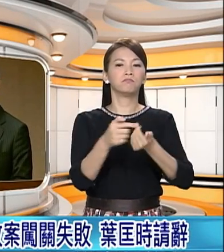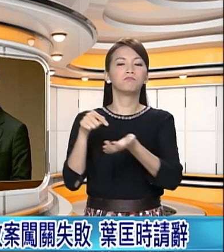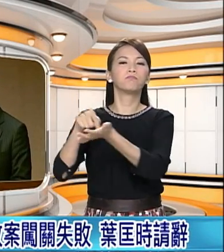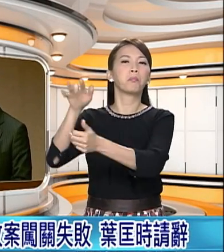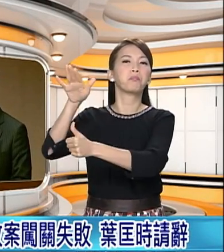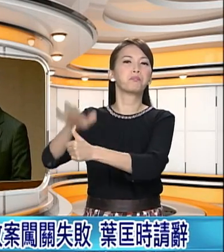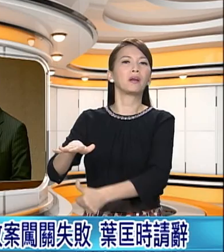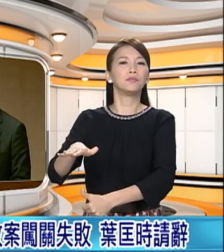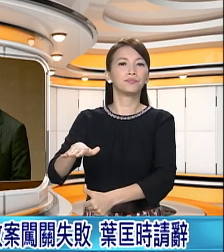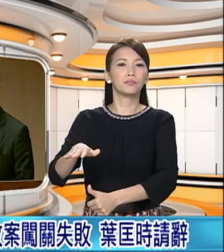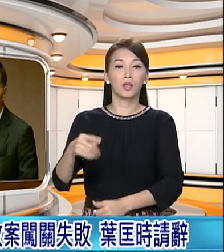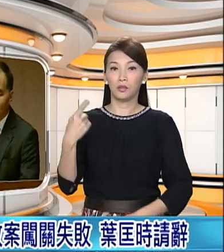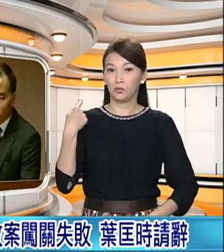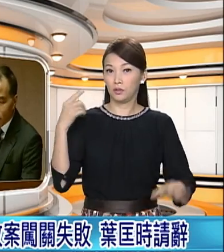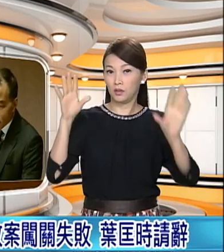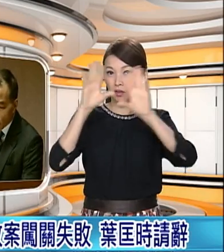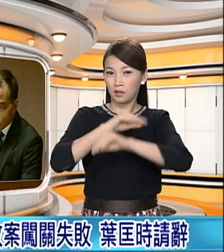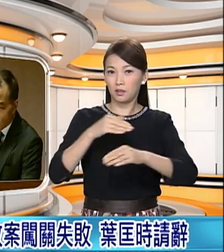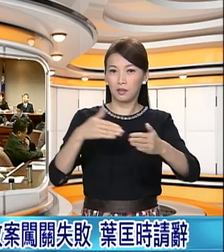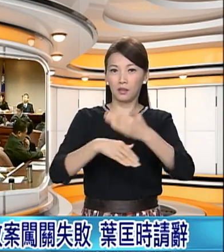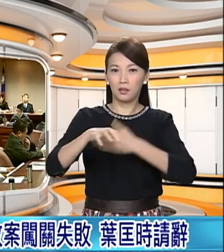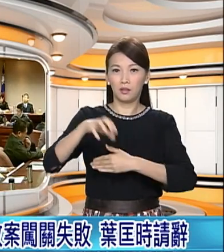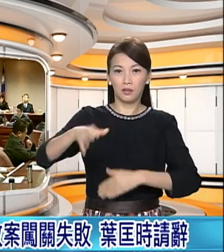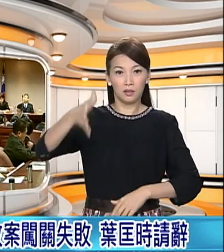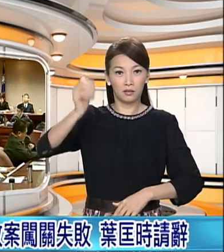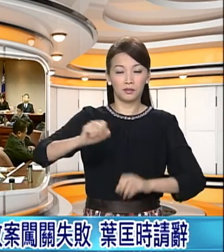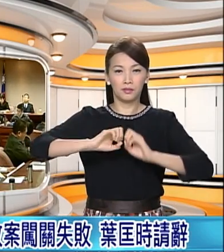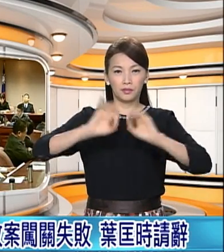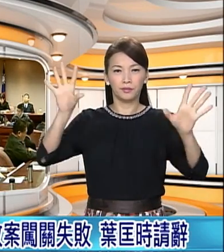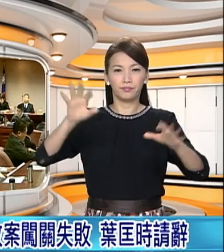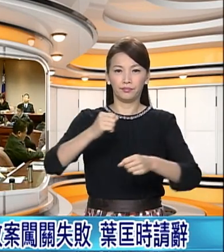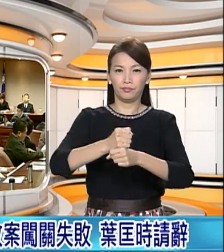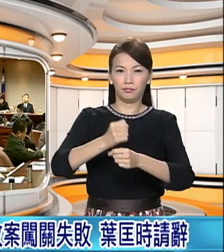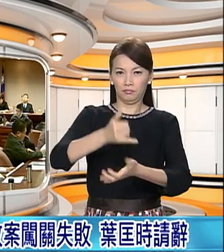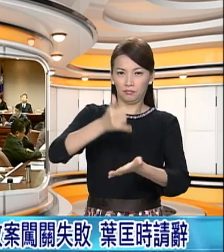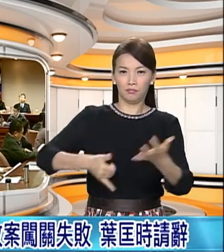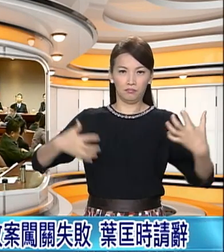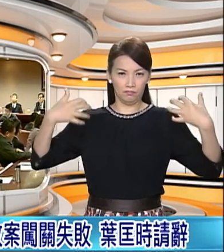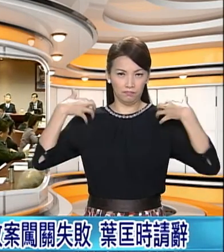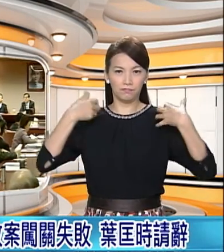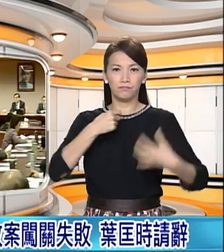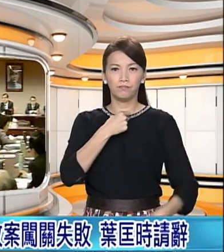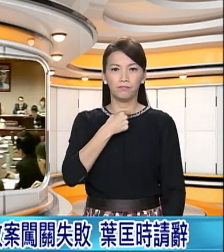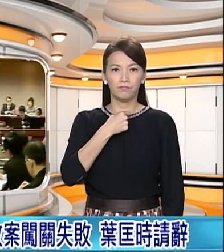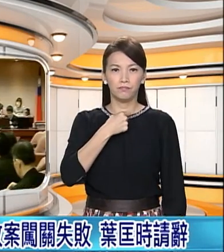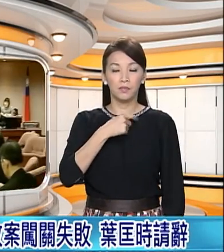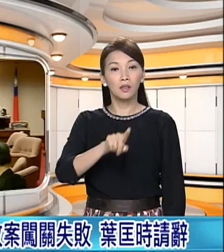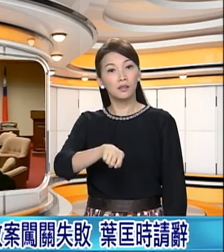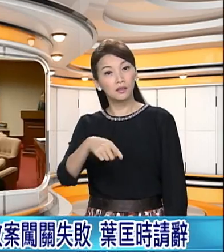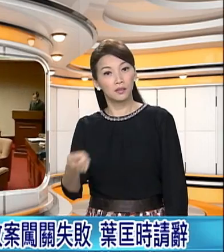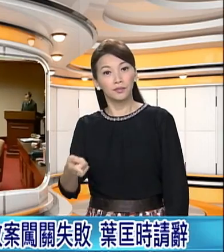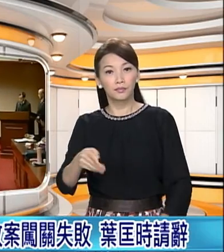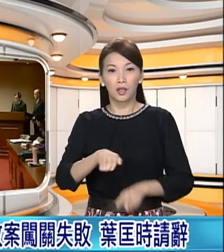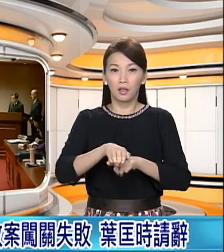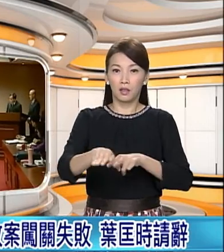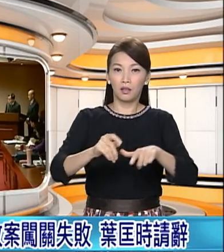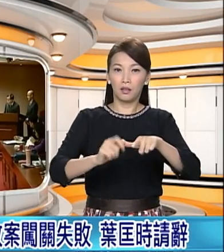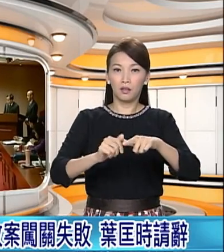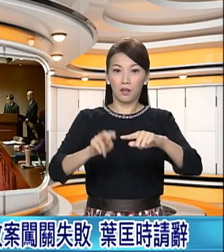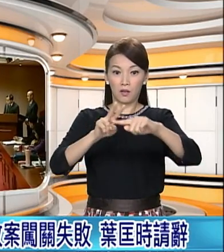案。交通部长叶匡时在昨天晚上宣布请辞负责，而台湾高铁公